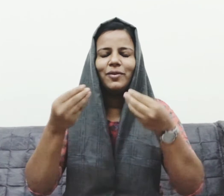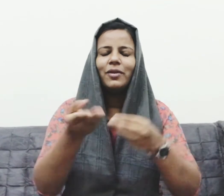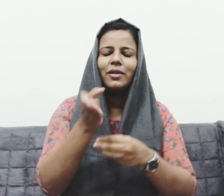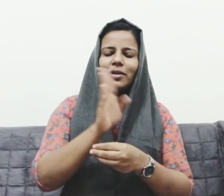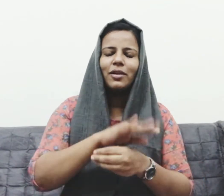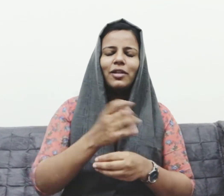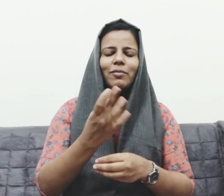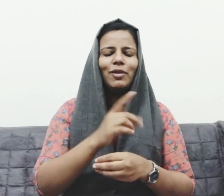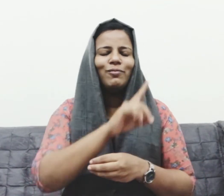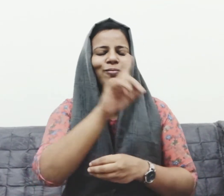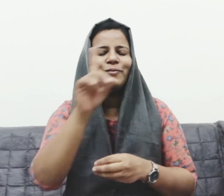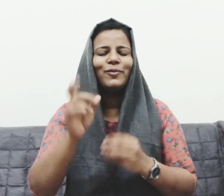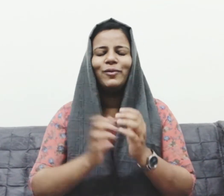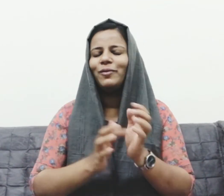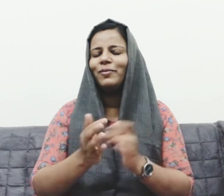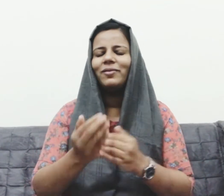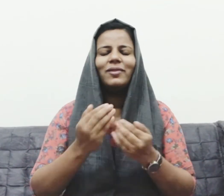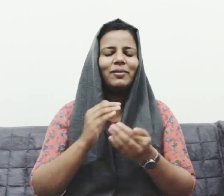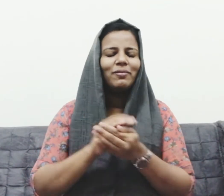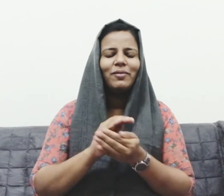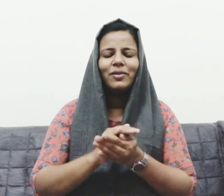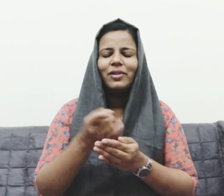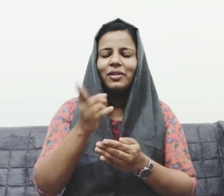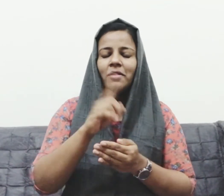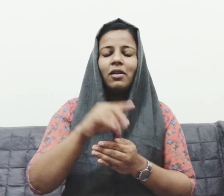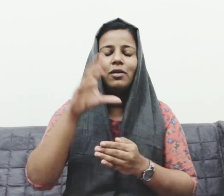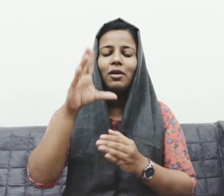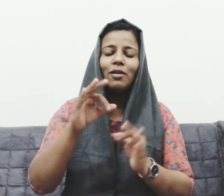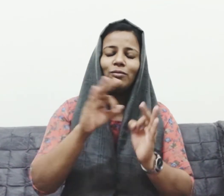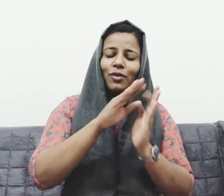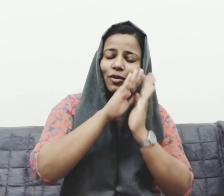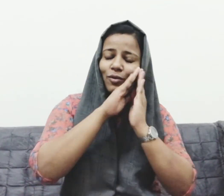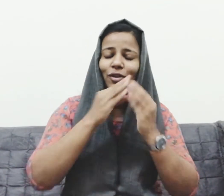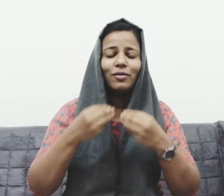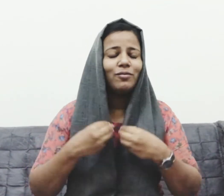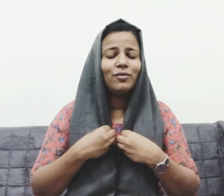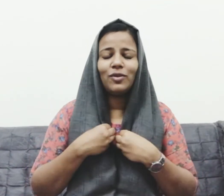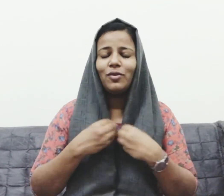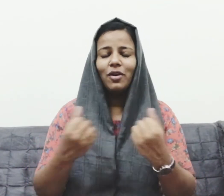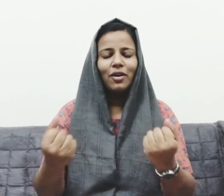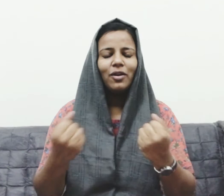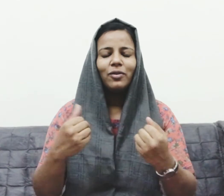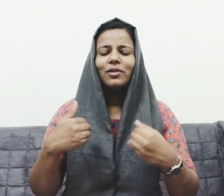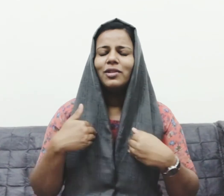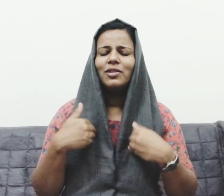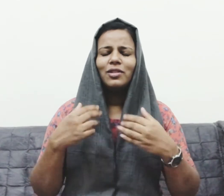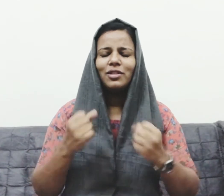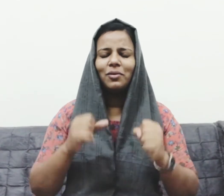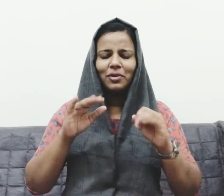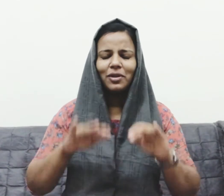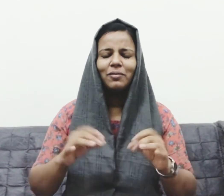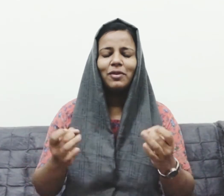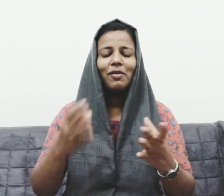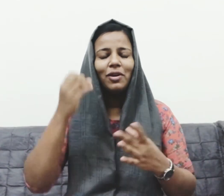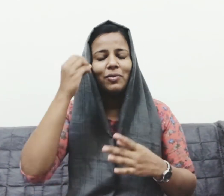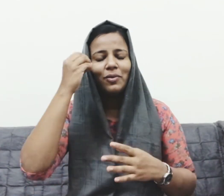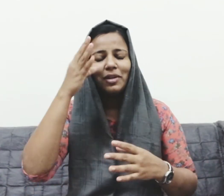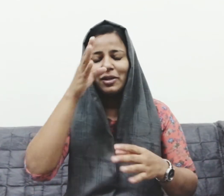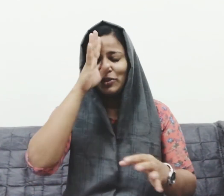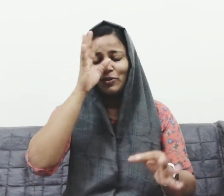കഴിഞ്ഞ പകൽക്കാലം മുഴുവൻ കാത്തുപരിപാലിച്ചതിന് സ്തോത്രം. കഴിഞ്ഞ രാത്രി നല്ല ഉറക്കം തന്നതിന് സ്തോത്രം. ആരോഗ്യത്തോടെ സൗഖ്യത്തോടെ ഞങ്ങളെ ഉണർത്തിയ അങ്ങയുടെ